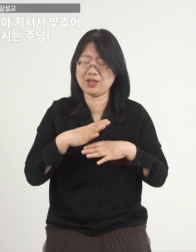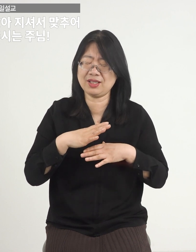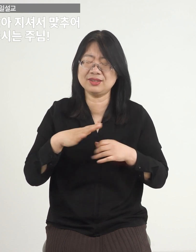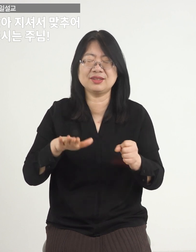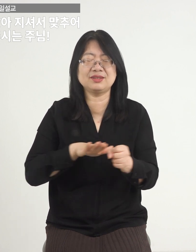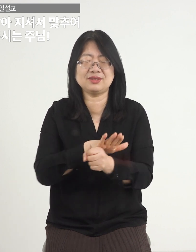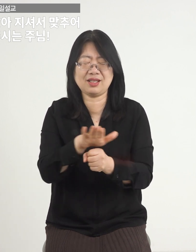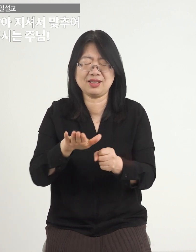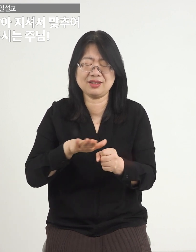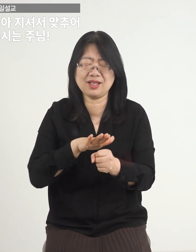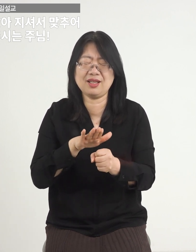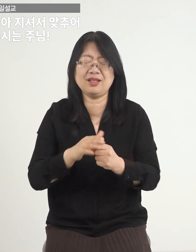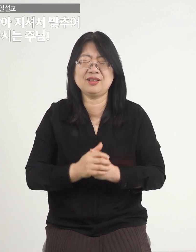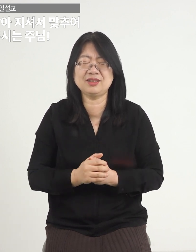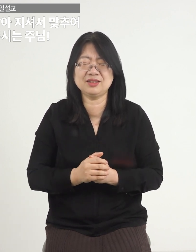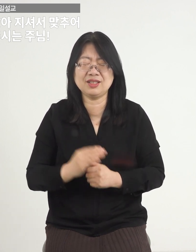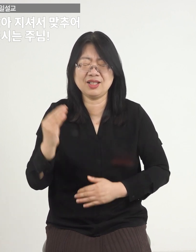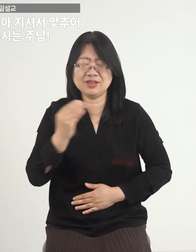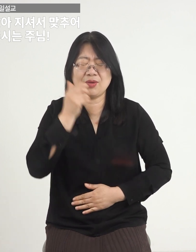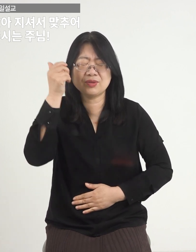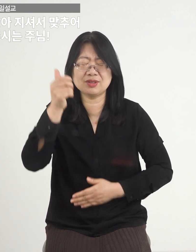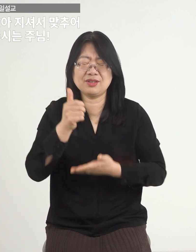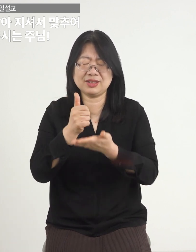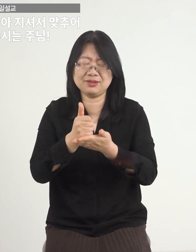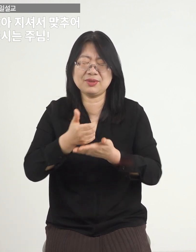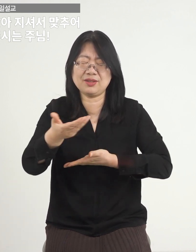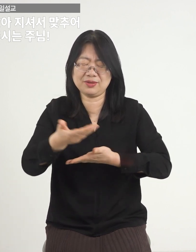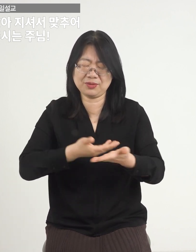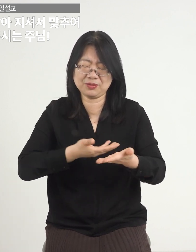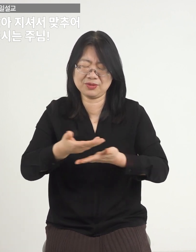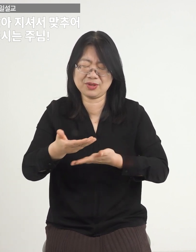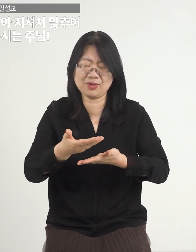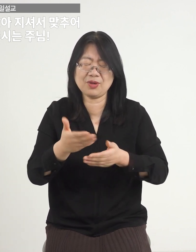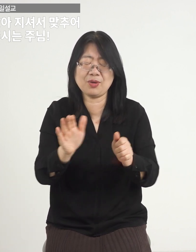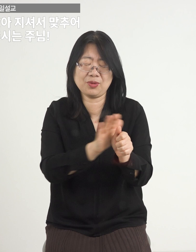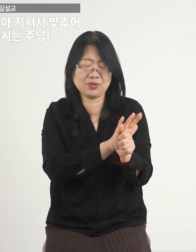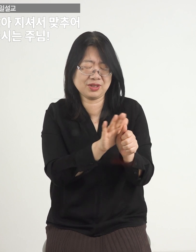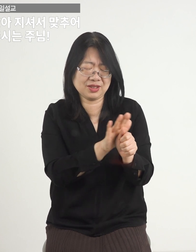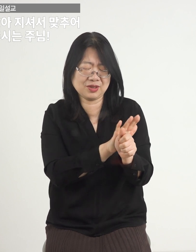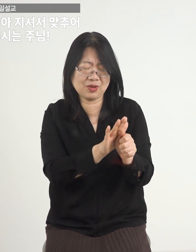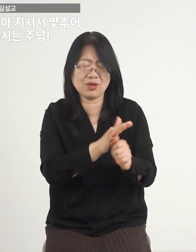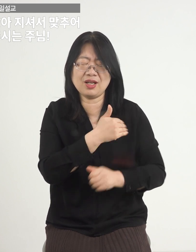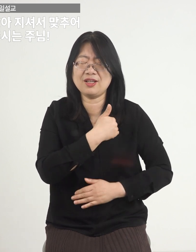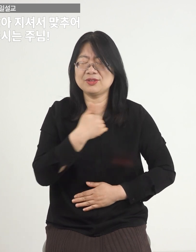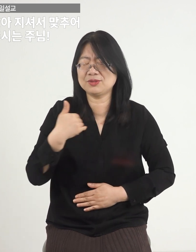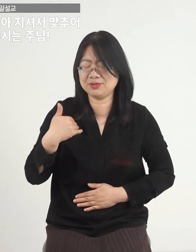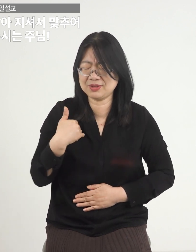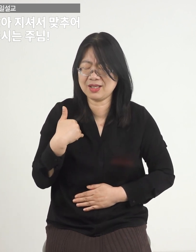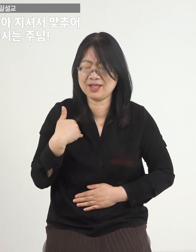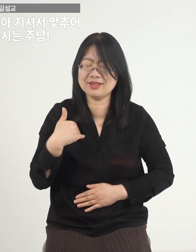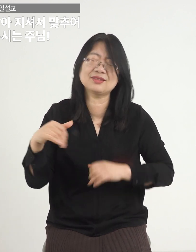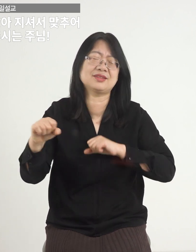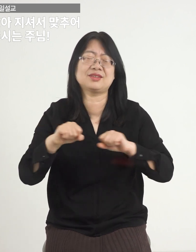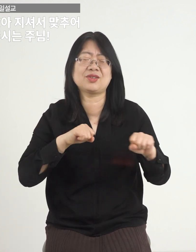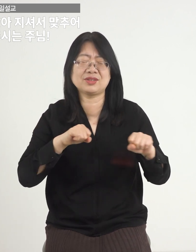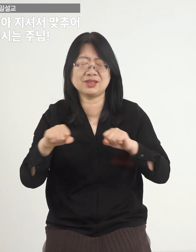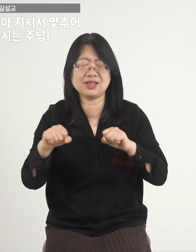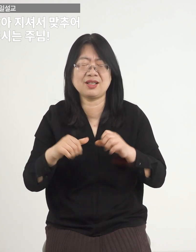놀라우신 사랑하심과 성령님의 교통, 위로, 충만하신